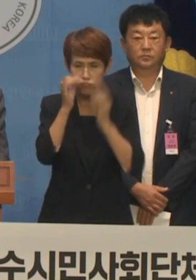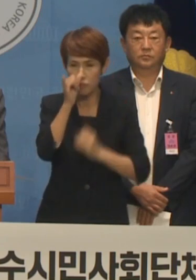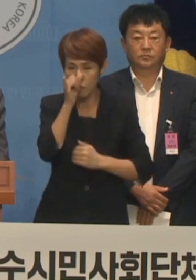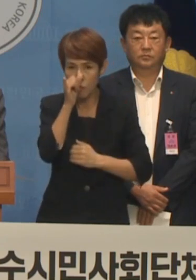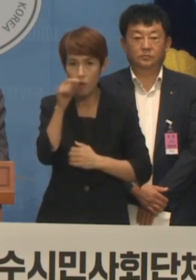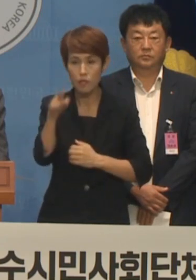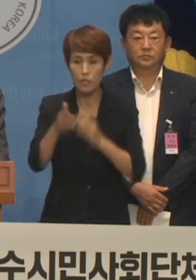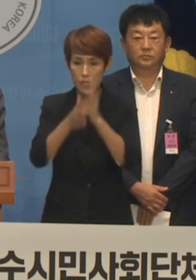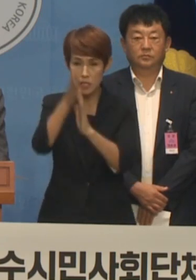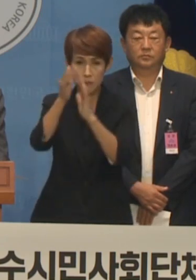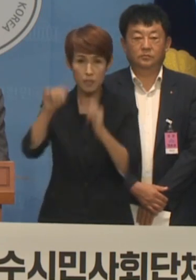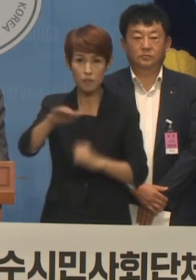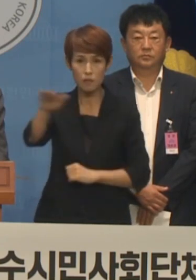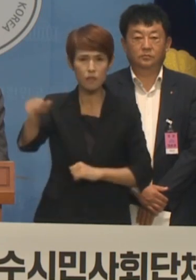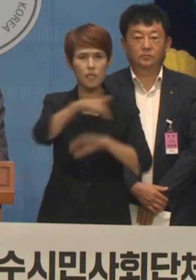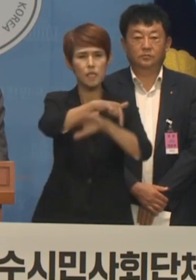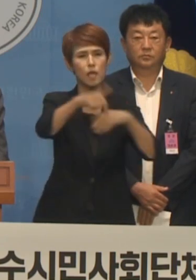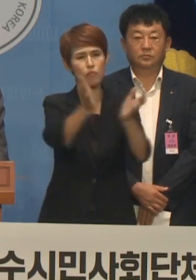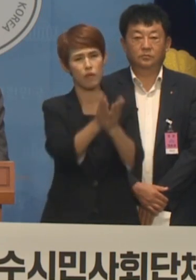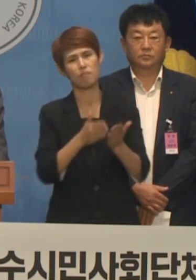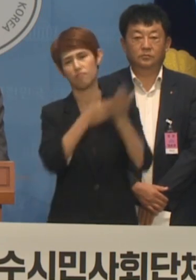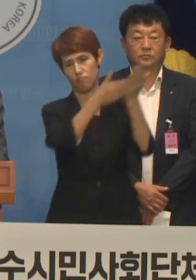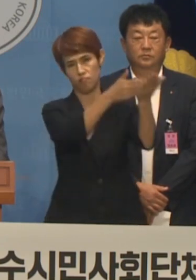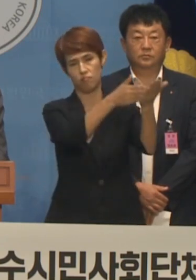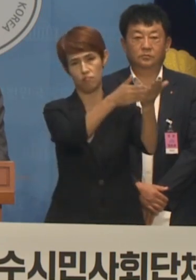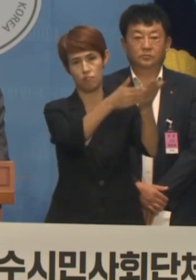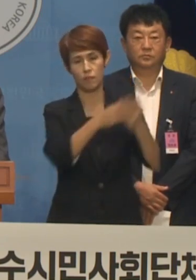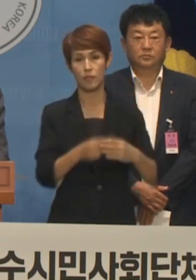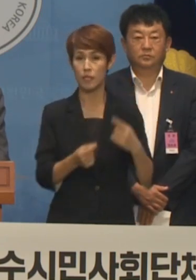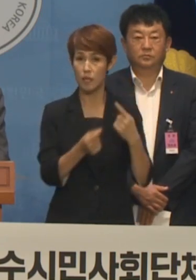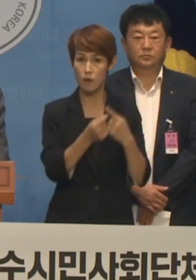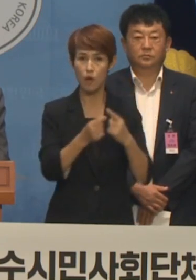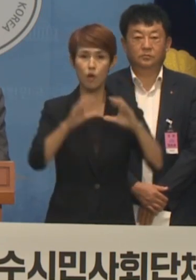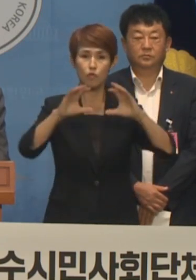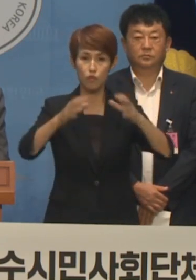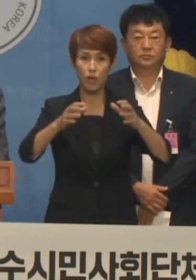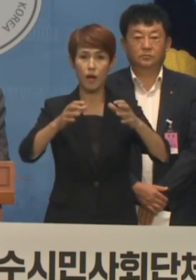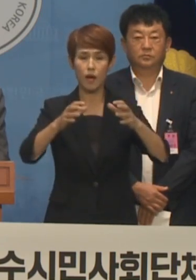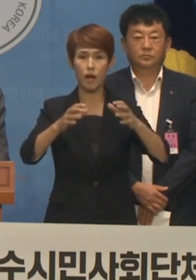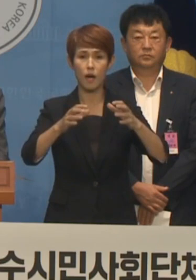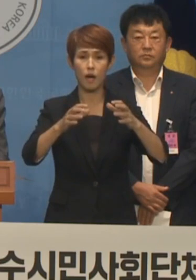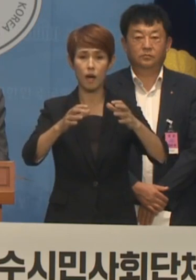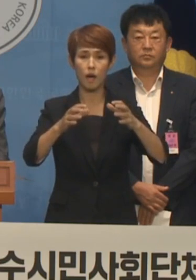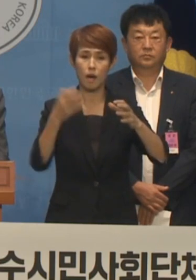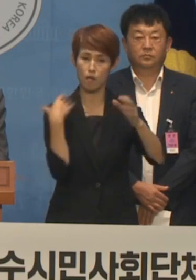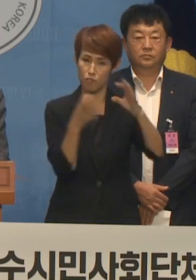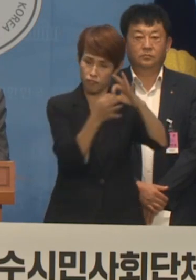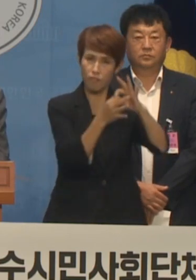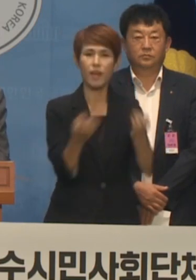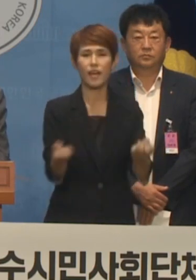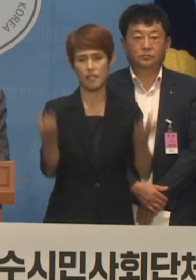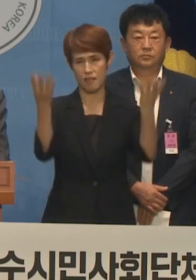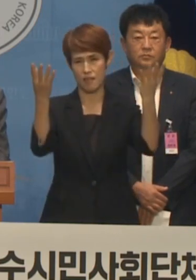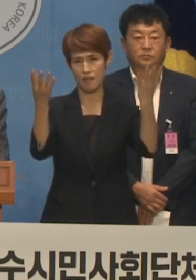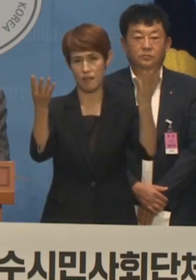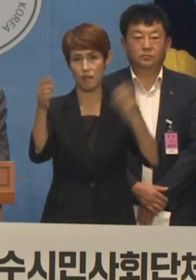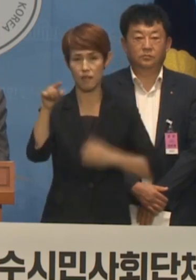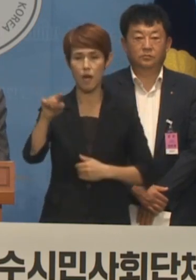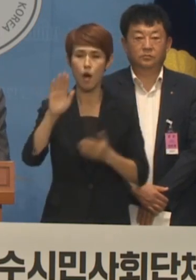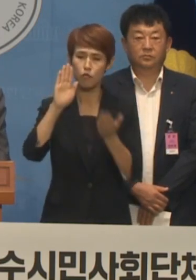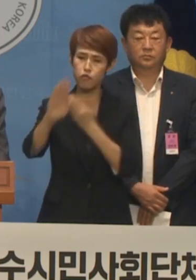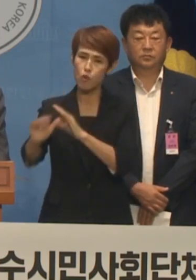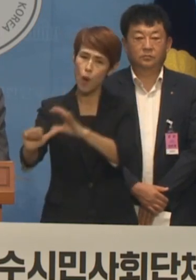시민들은 다시금 기재부에 호소합니다. 첫째, 국가 주체 행사이며 국가 자산인 여수 박람회의 사후